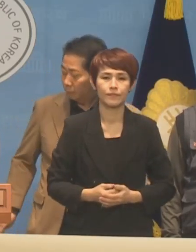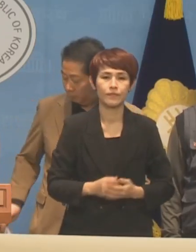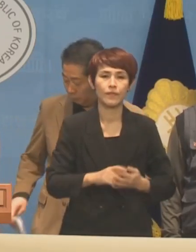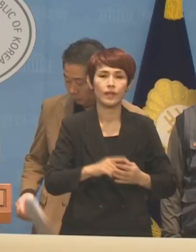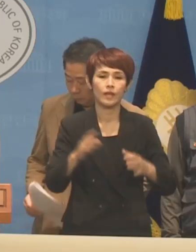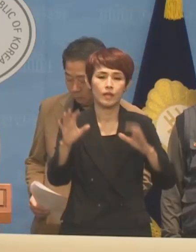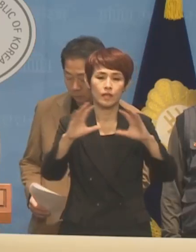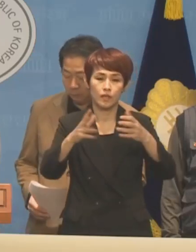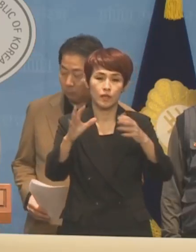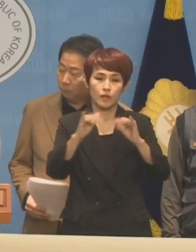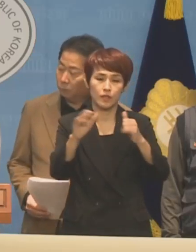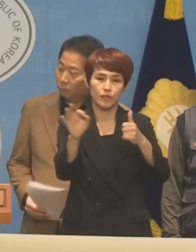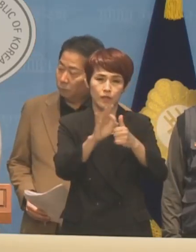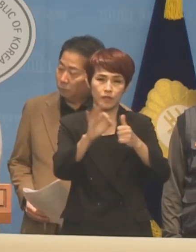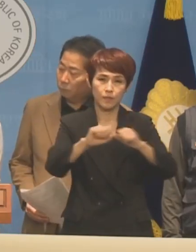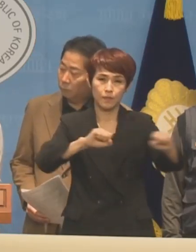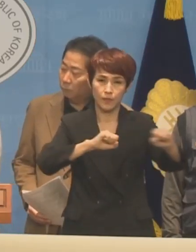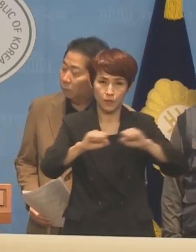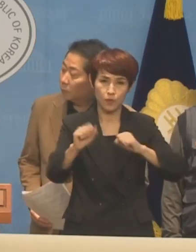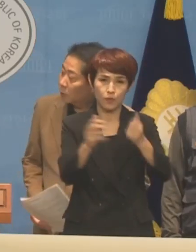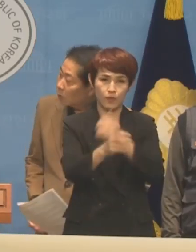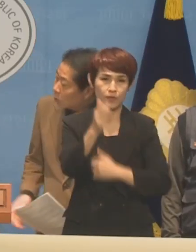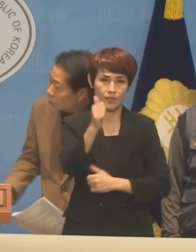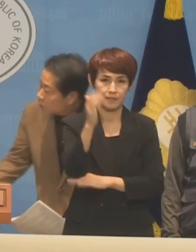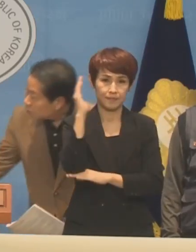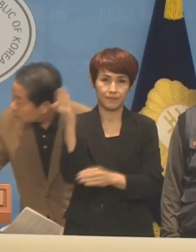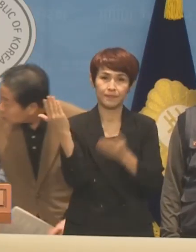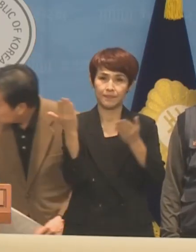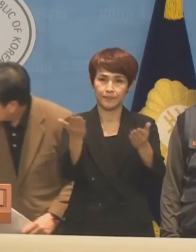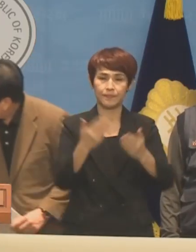정용건 공동집행위원장님께서 해주시겠습니다.